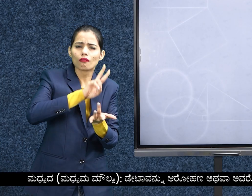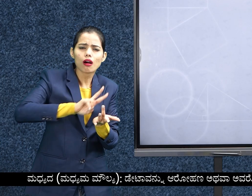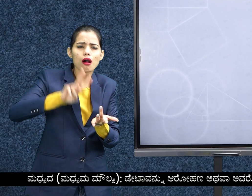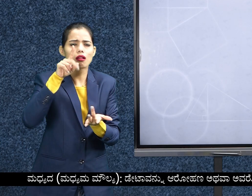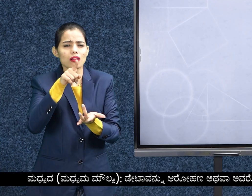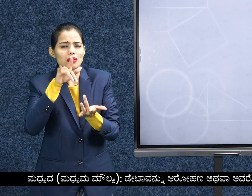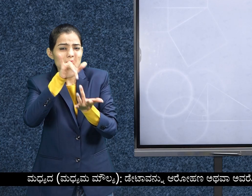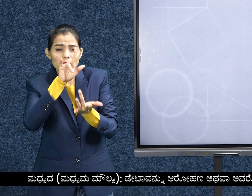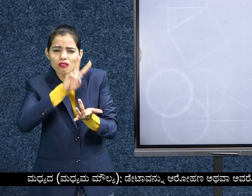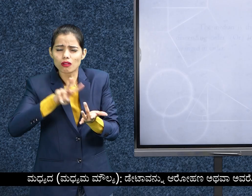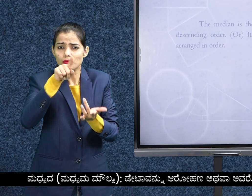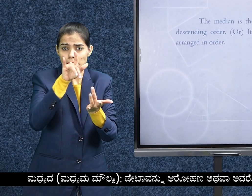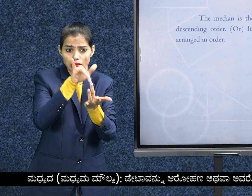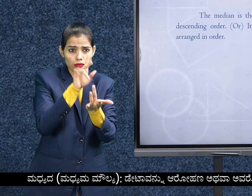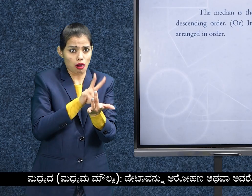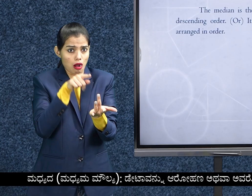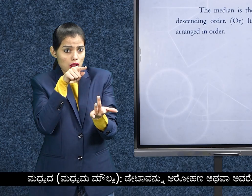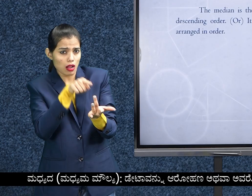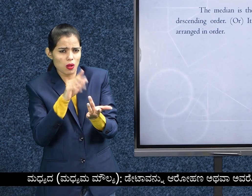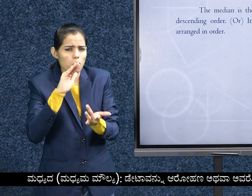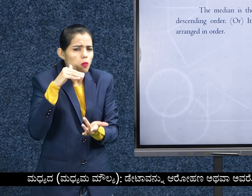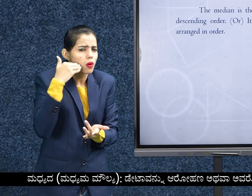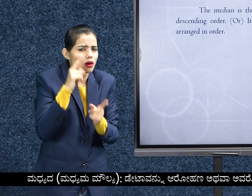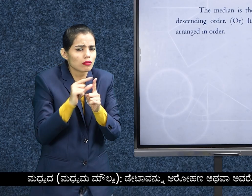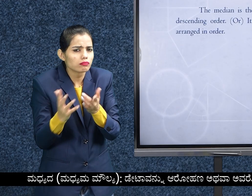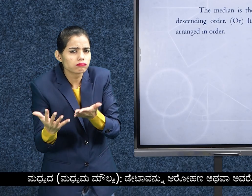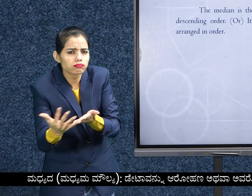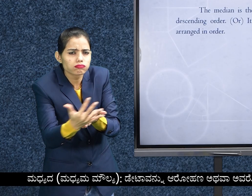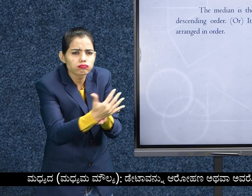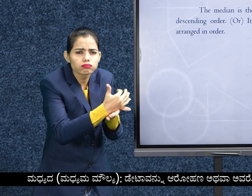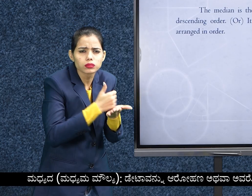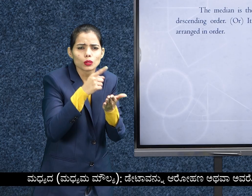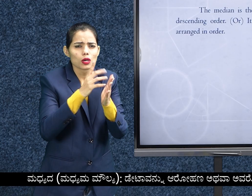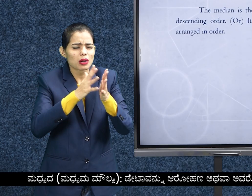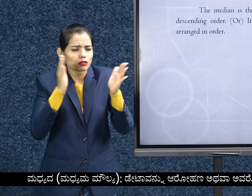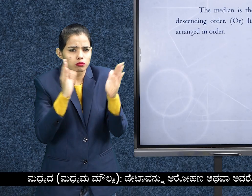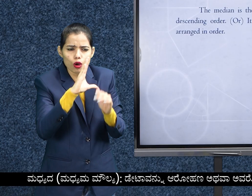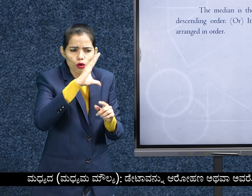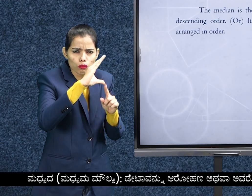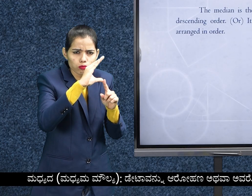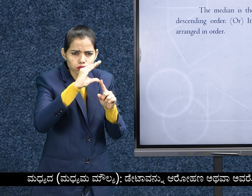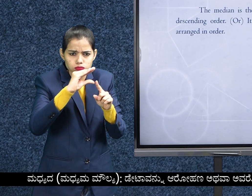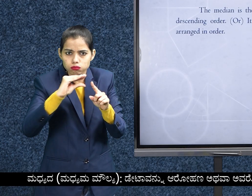ಮಧ್ಯಮ ಮೌಲ್ಯ ಡೇಟಾವನ್ನ ಆರೋಹಣ ಅಥವಾ ಅವರೋಹಣ ಕ್ರಮದಲ್ಲಿ ಜೋಡಿಸಿದಾಗ ಮಧ್ಯಮ ಮೌಲ್ಯವಾಗಿದೆ.